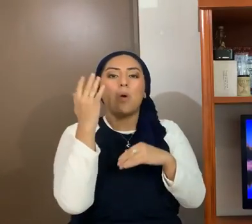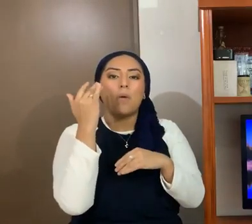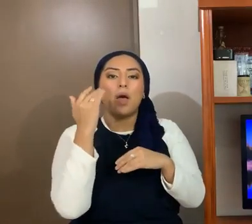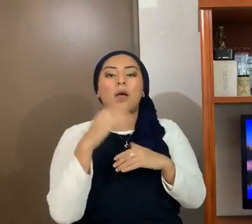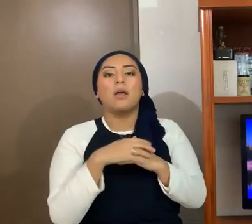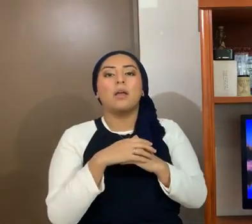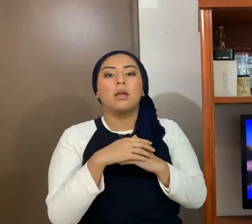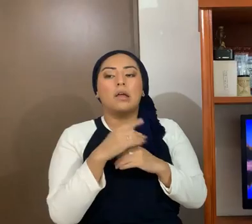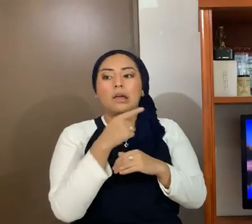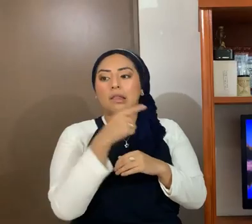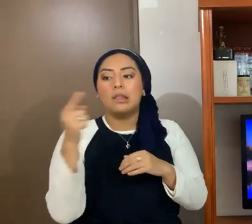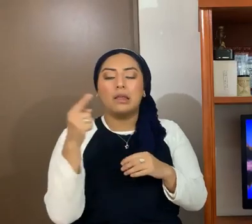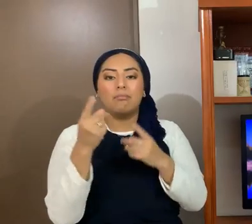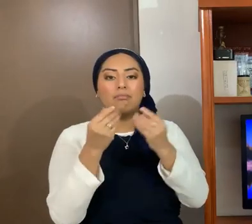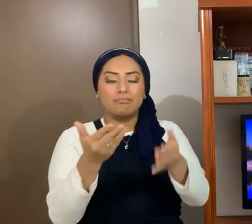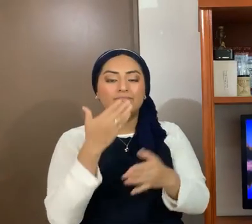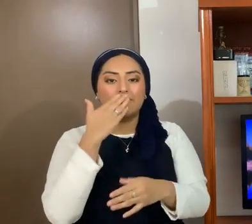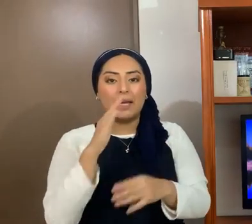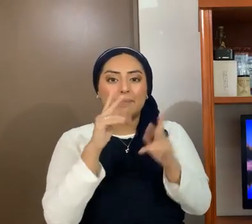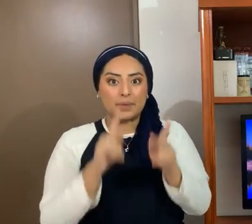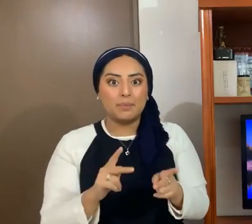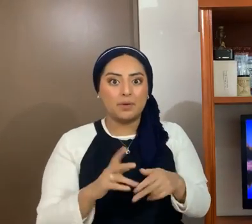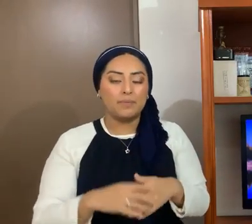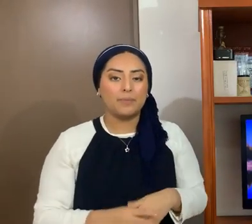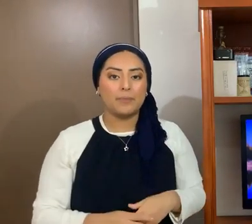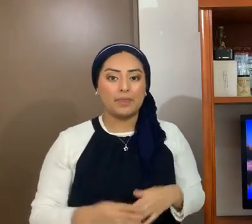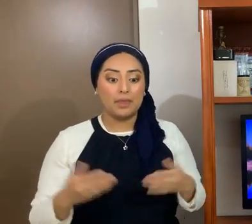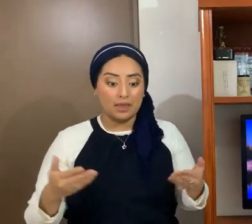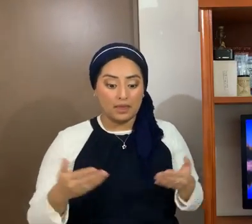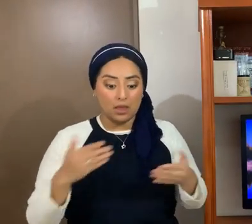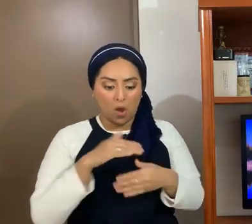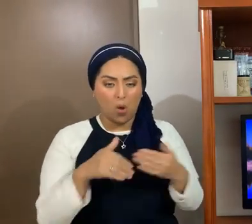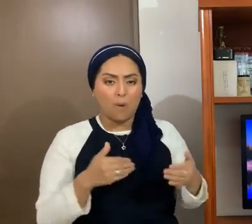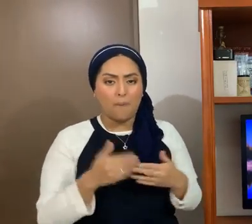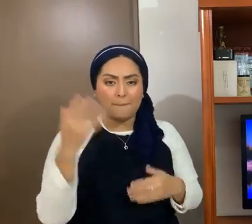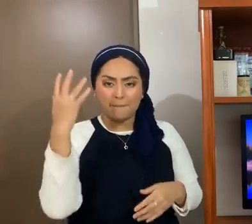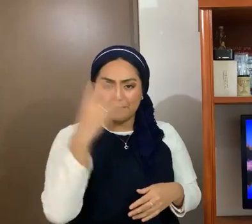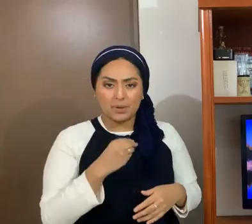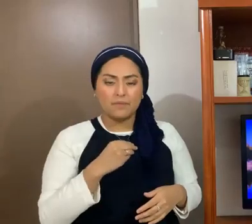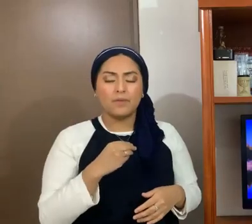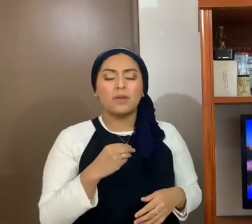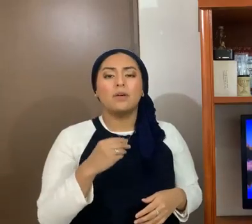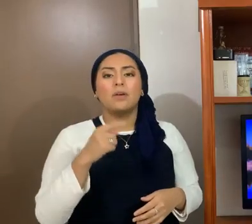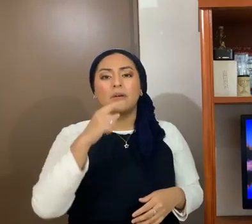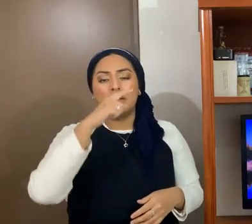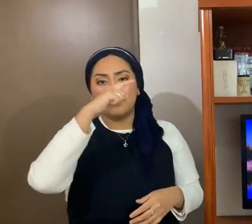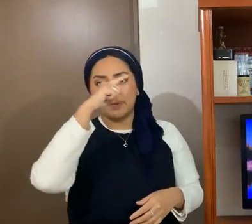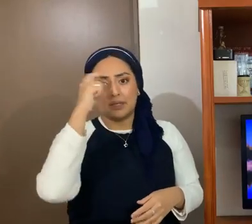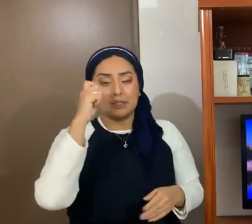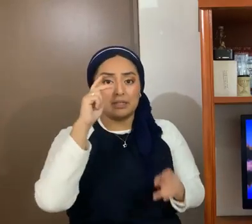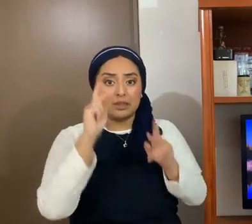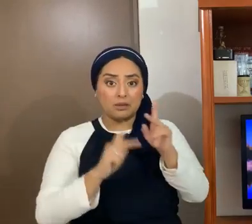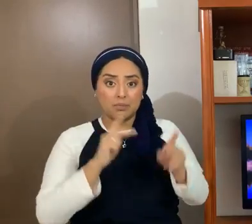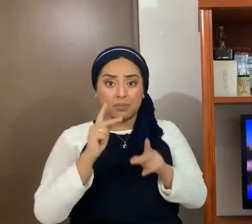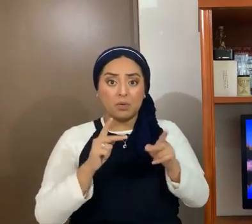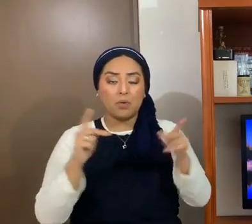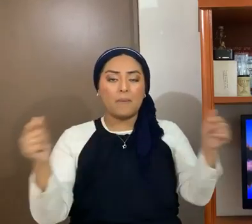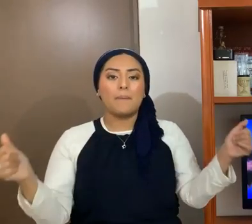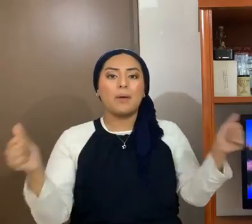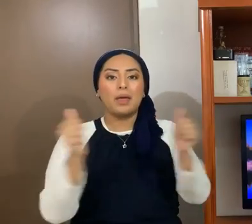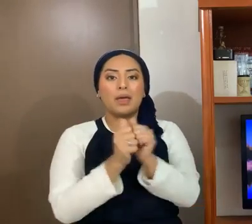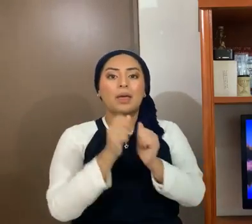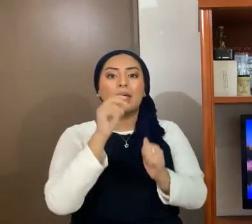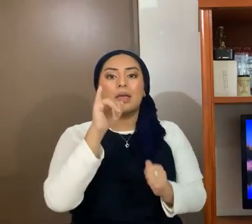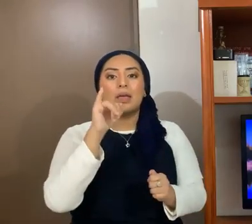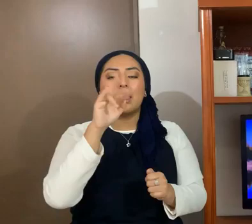Porque eso lo hacen los Jezabeles. Aquí todo salió bien bonito porque el pueblo se le unió a